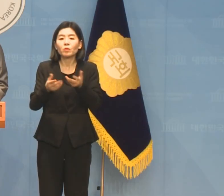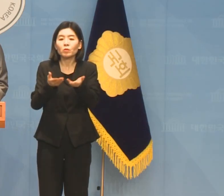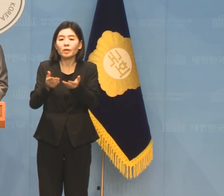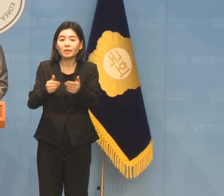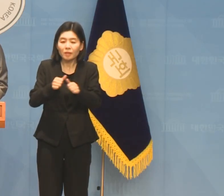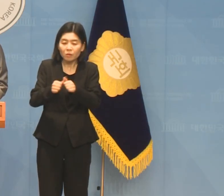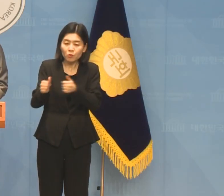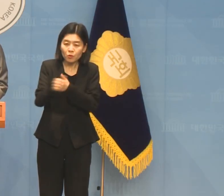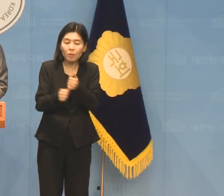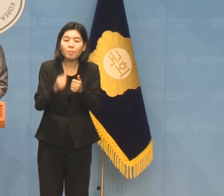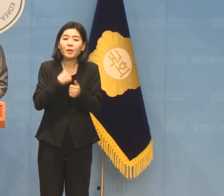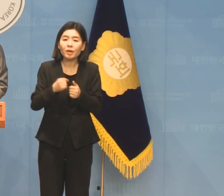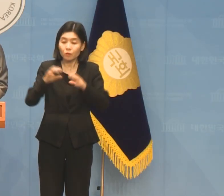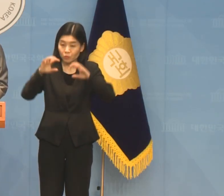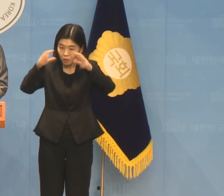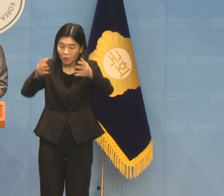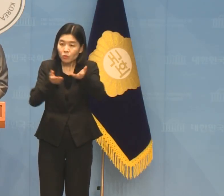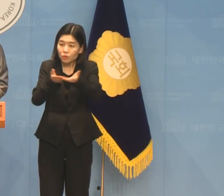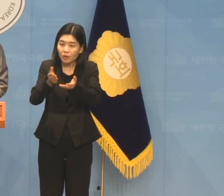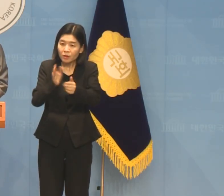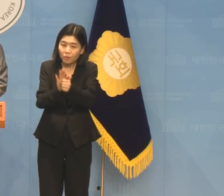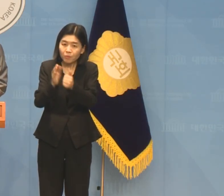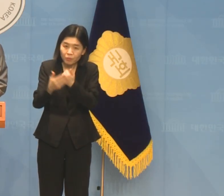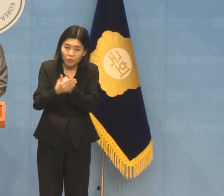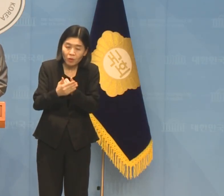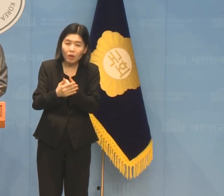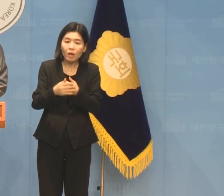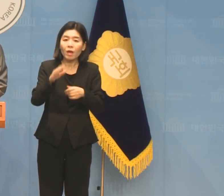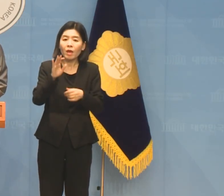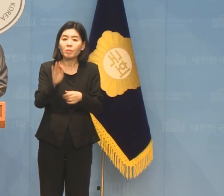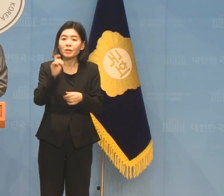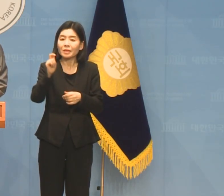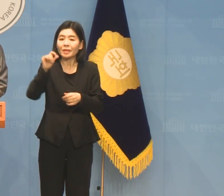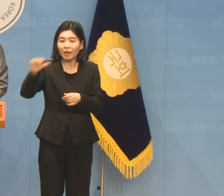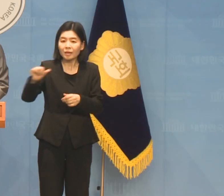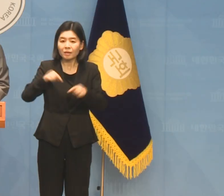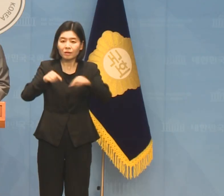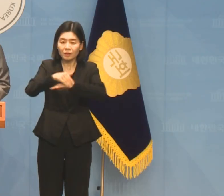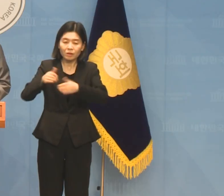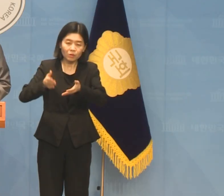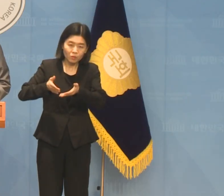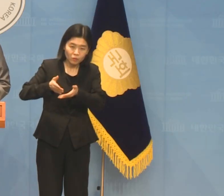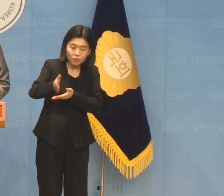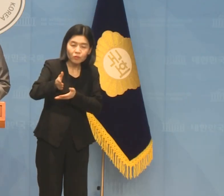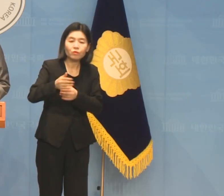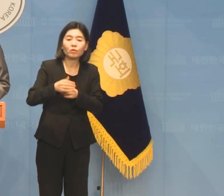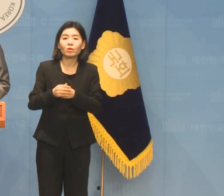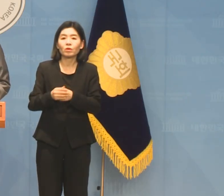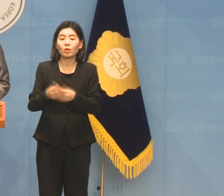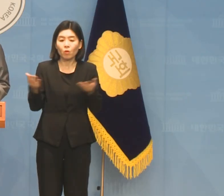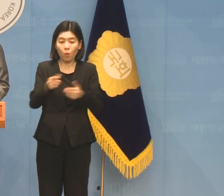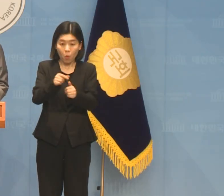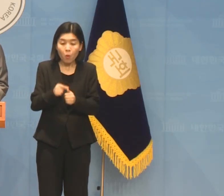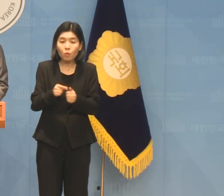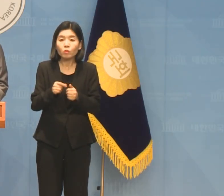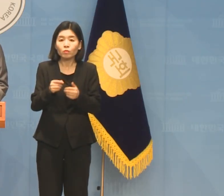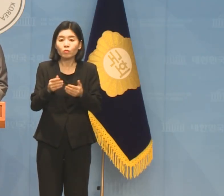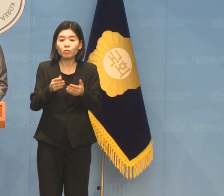역임하셨고 국제통상, 협력 및 FTA 정책 전문가이십니다. 고용노동